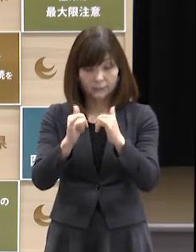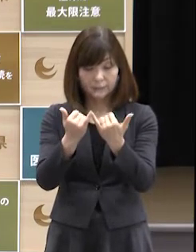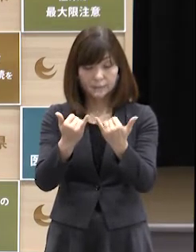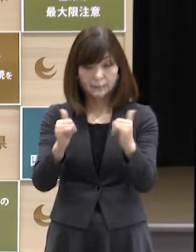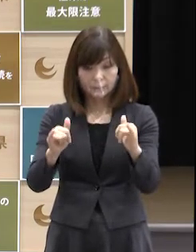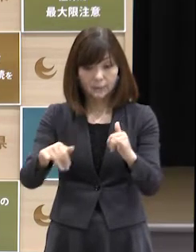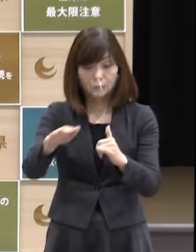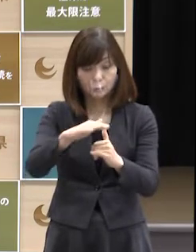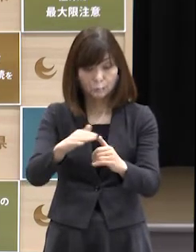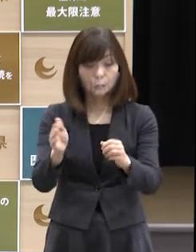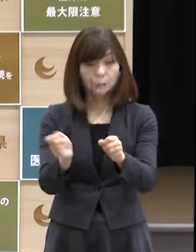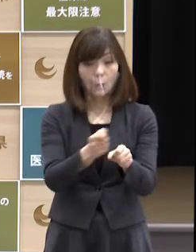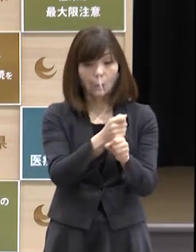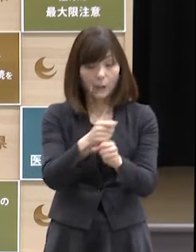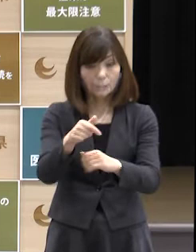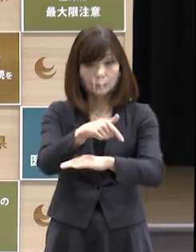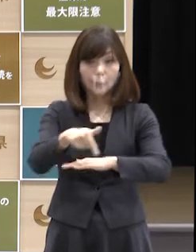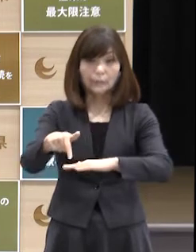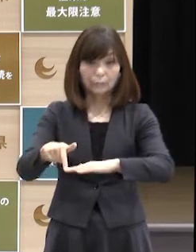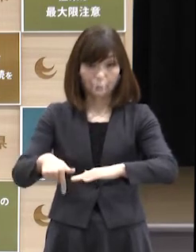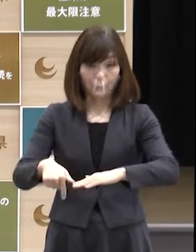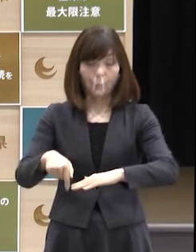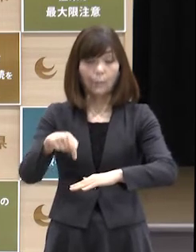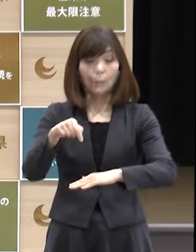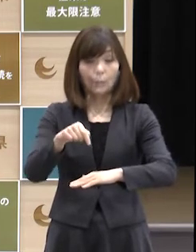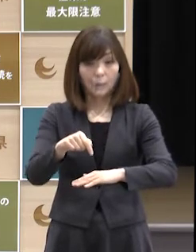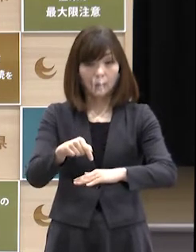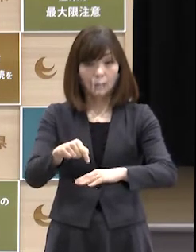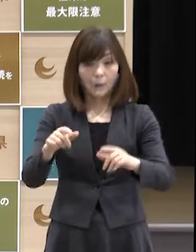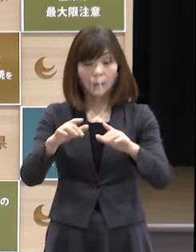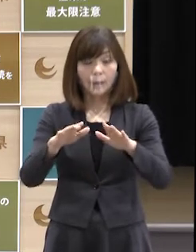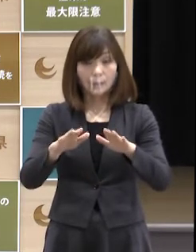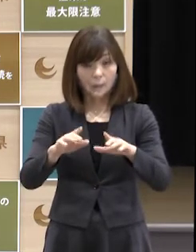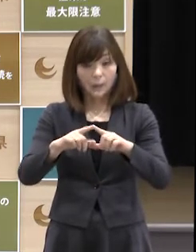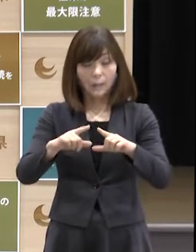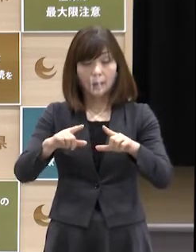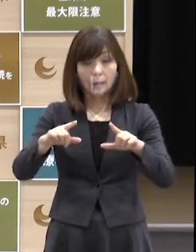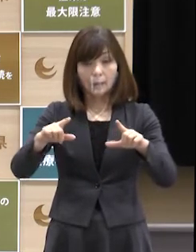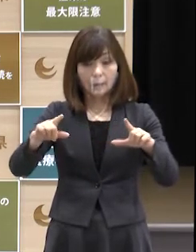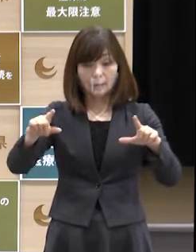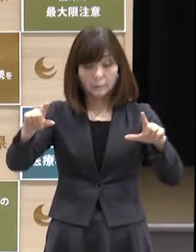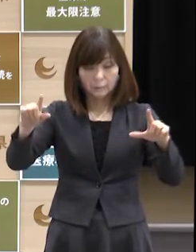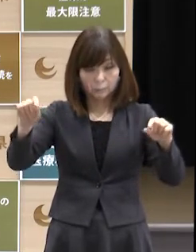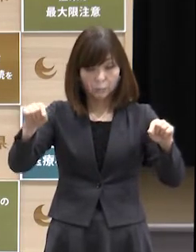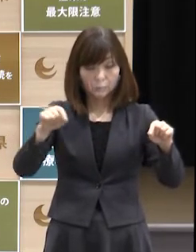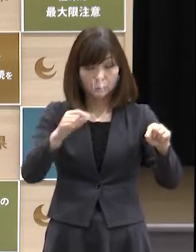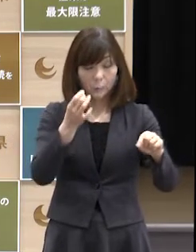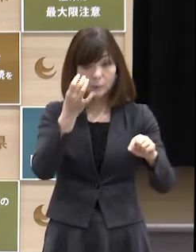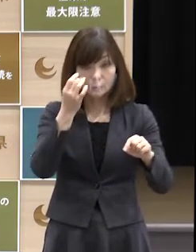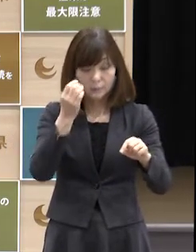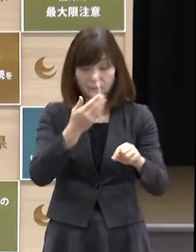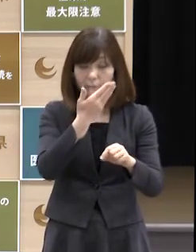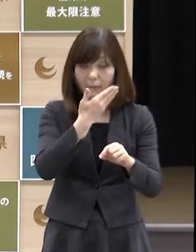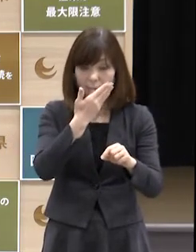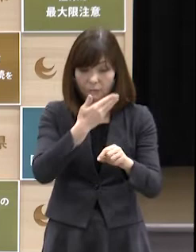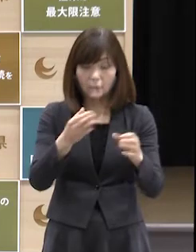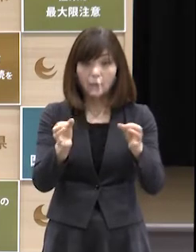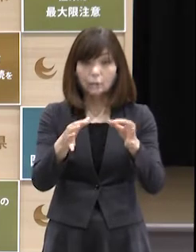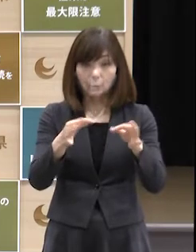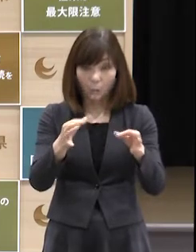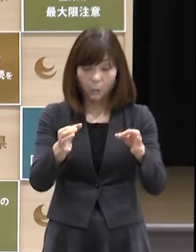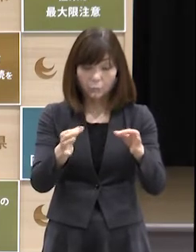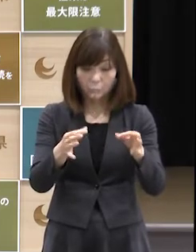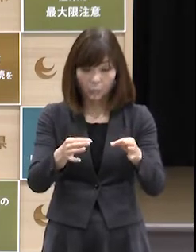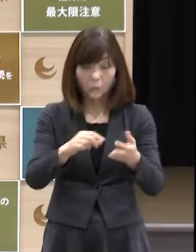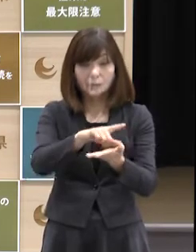ね、この全国的にも貴重な友地区のこの町並みであるとか、あるいは伝